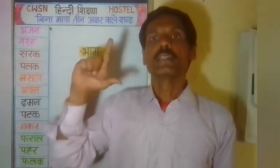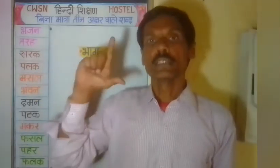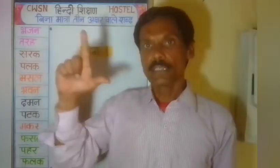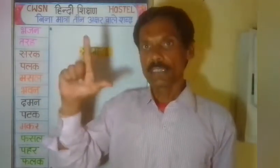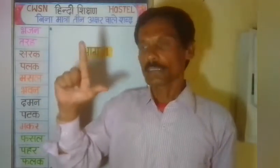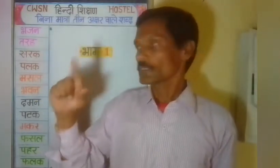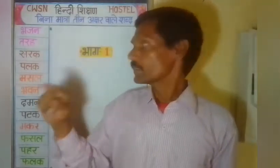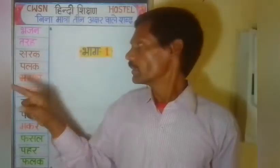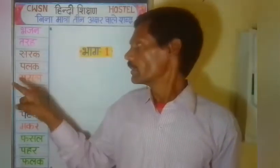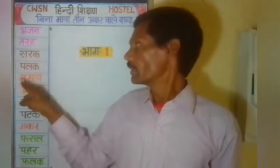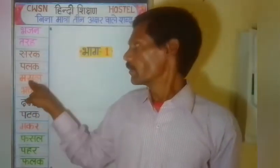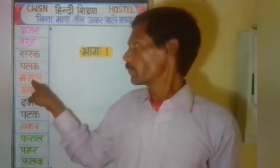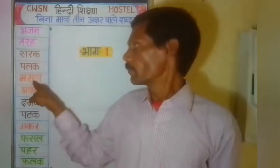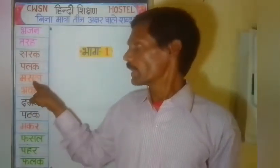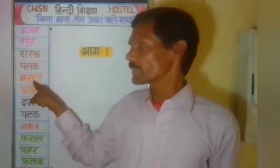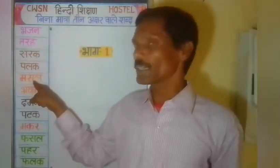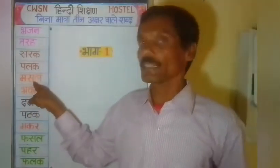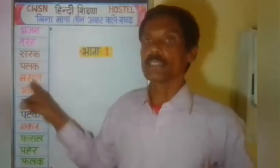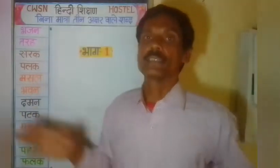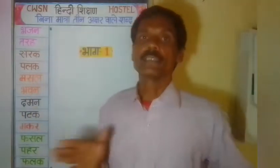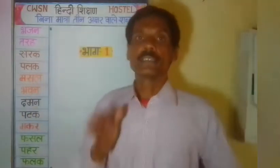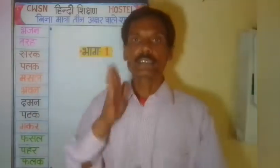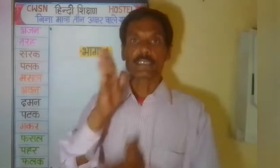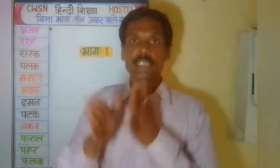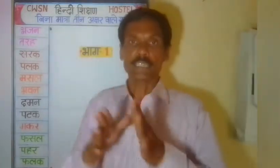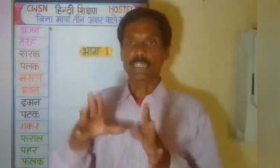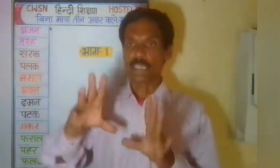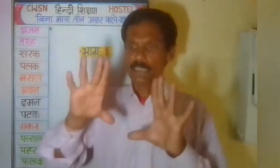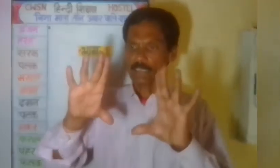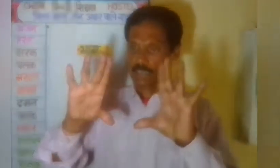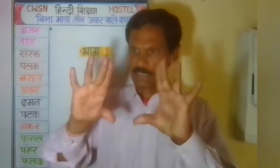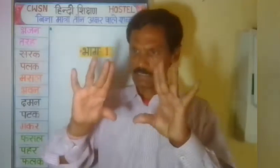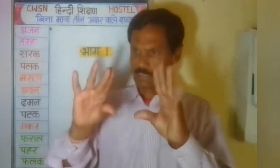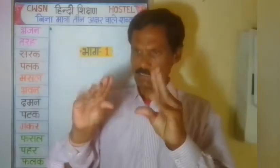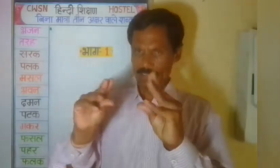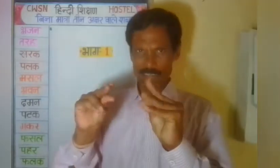मशाल, मसल। संकेत